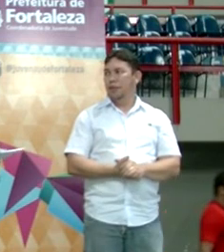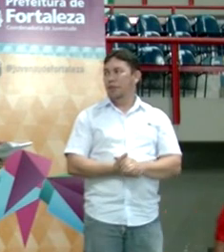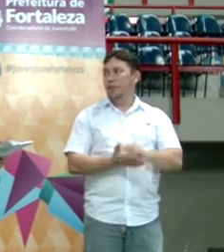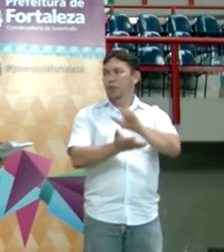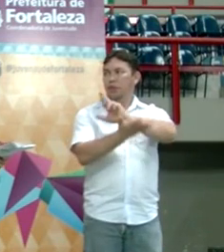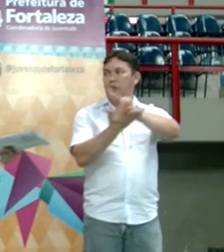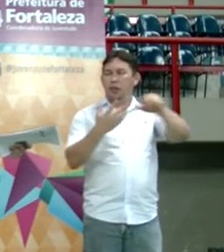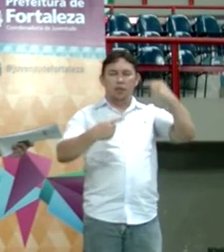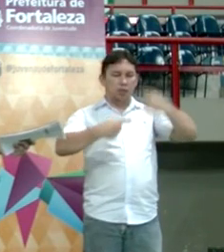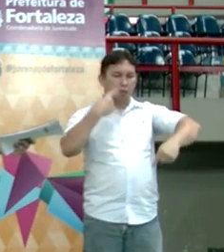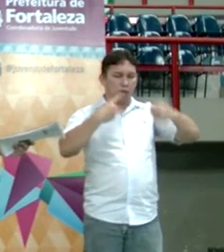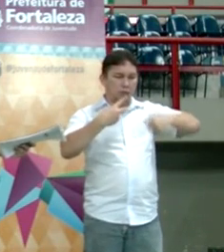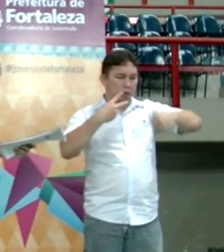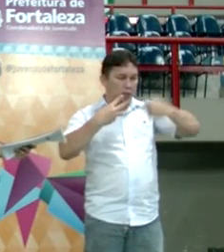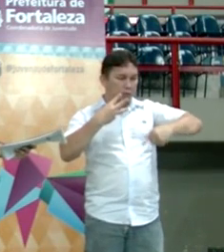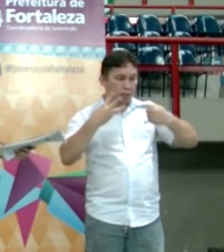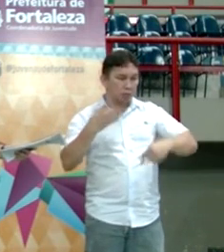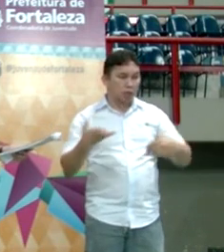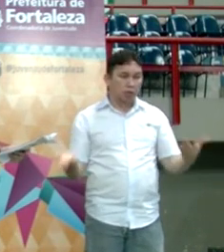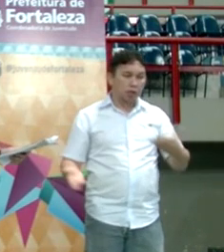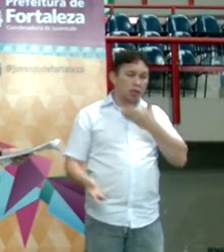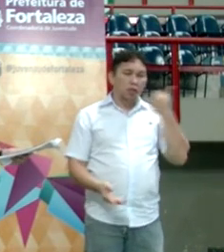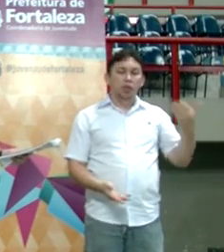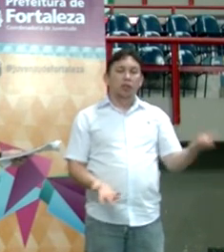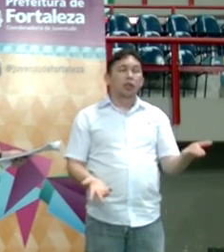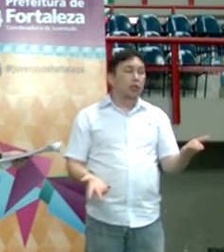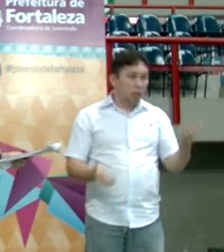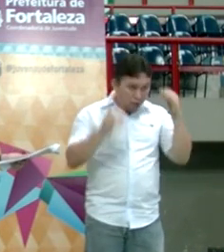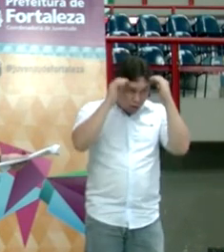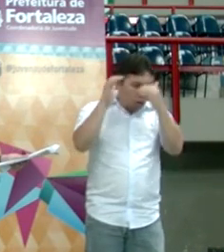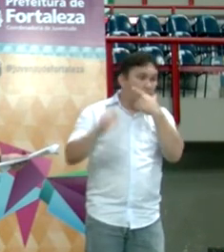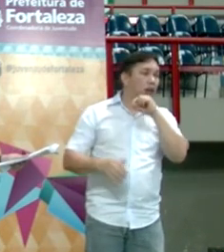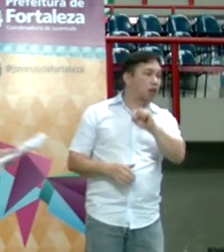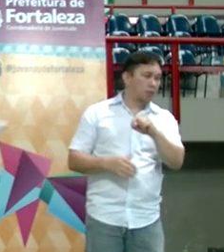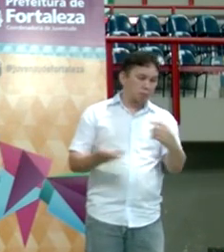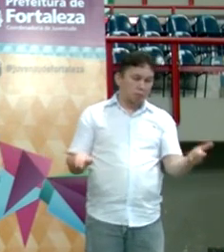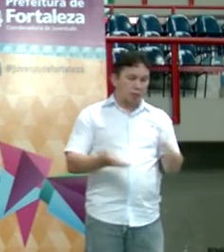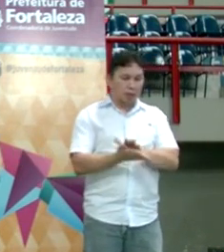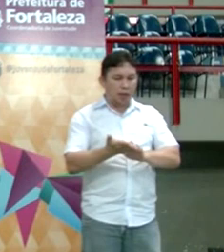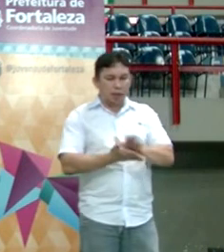várias proibições nas leis de trânsito que são seguidas. Não.